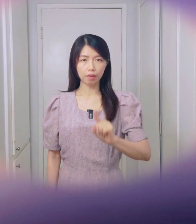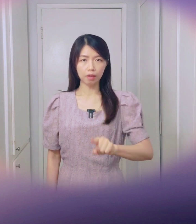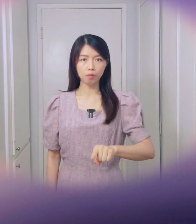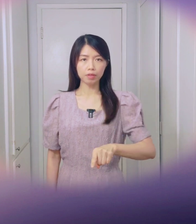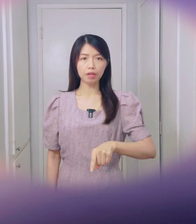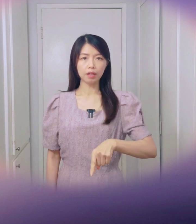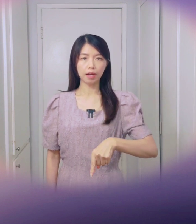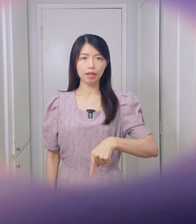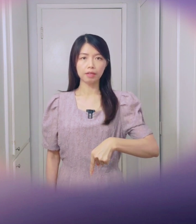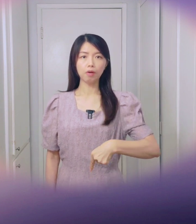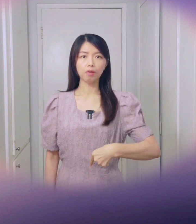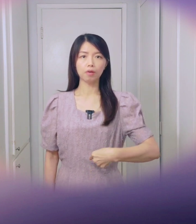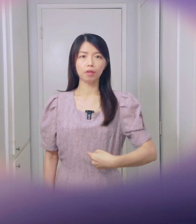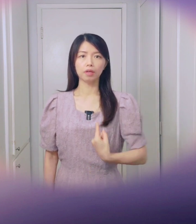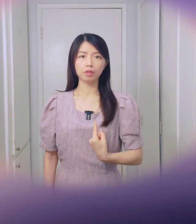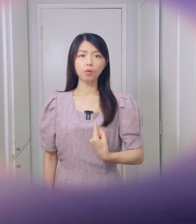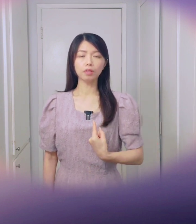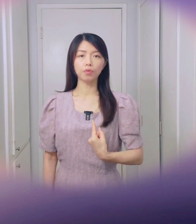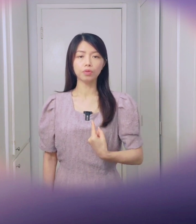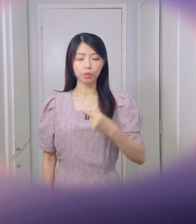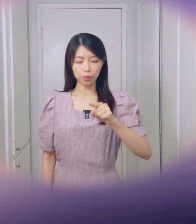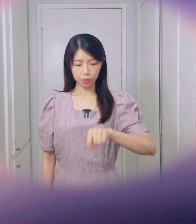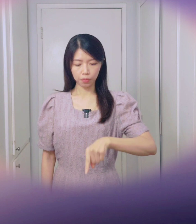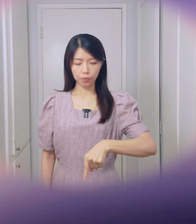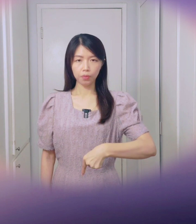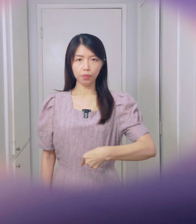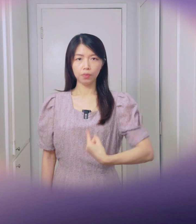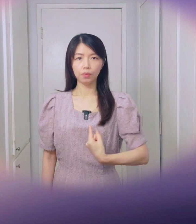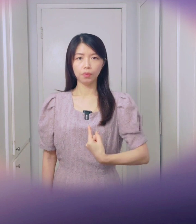쪽에서 검지를 아래에서 손끝을 위쪽으로